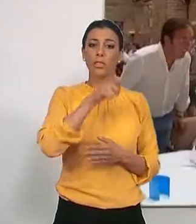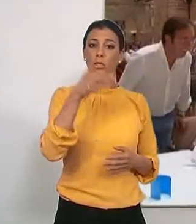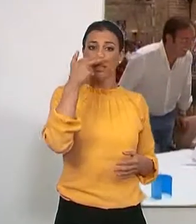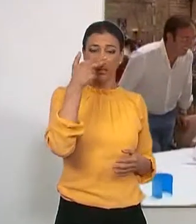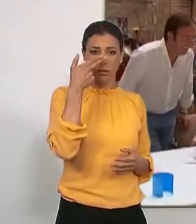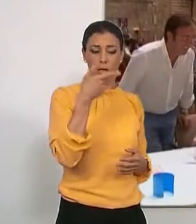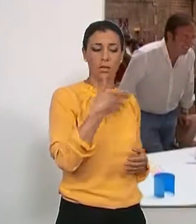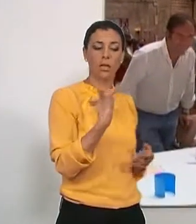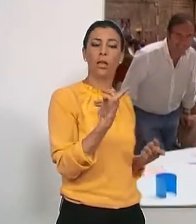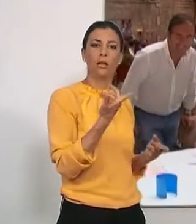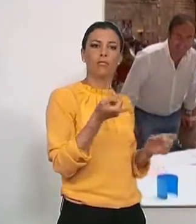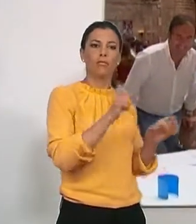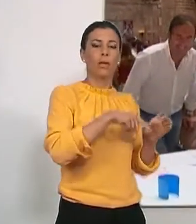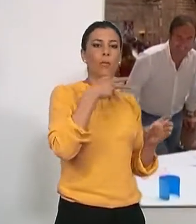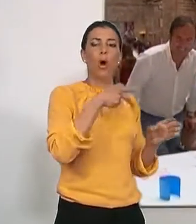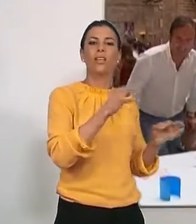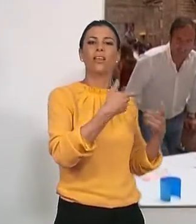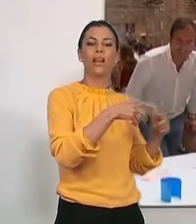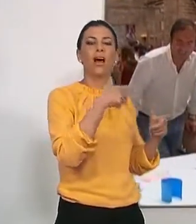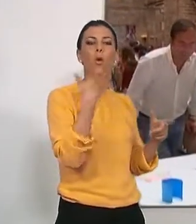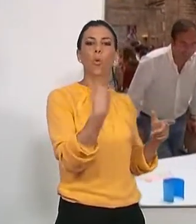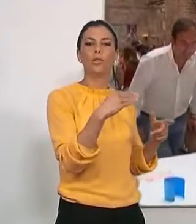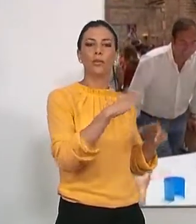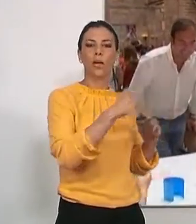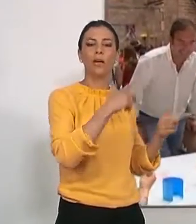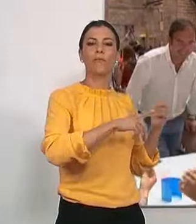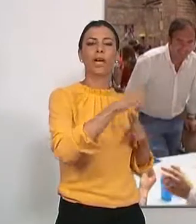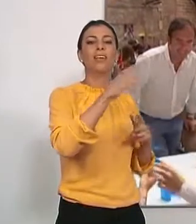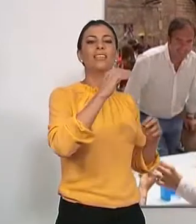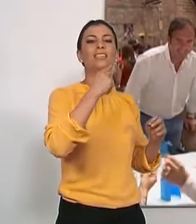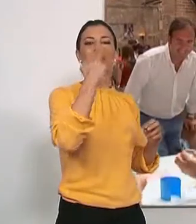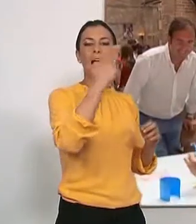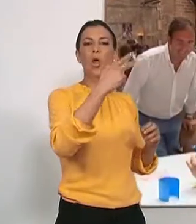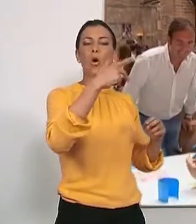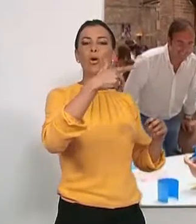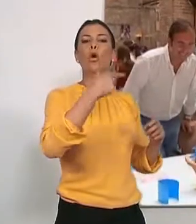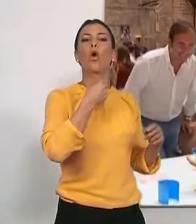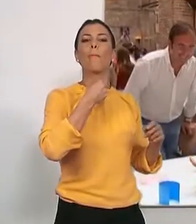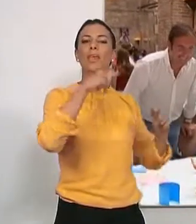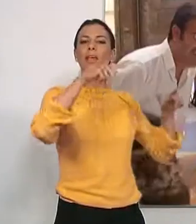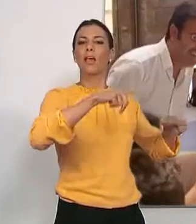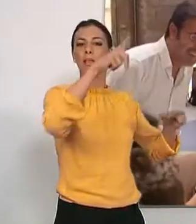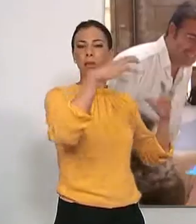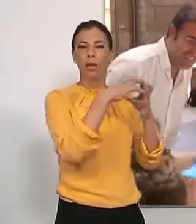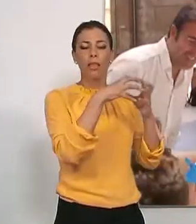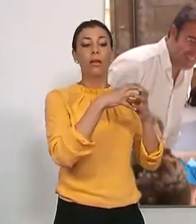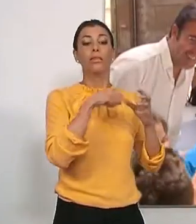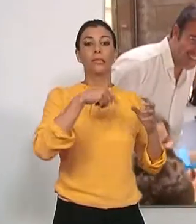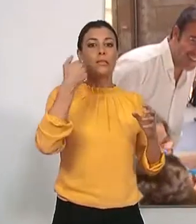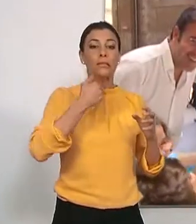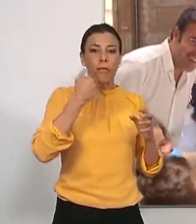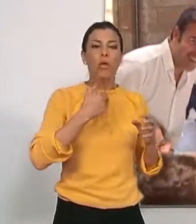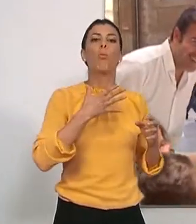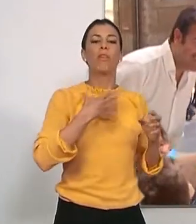todo aquel interesado en formar parte en el viaje del área de juventud al salón del cómic de granada este sábado